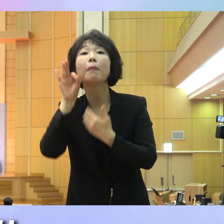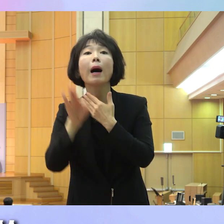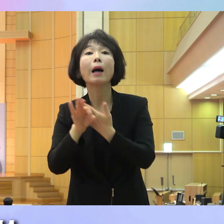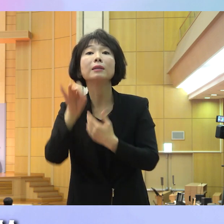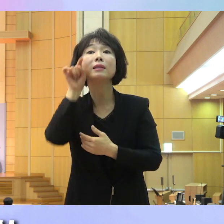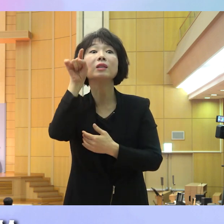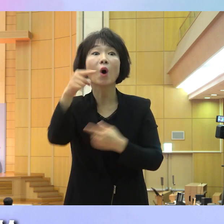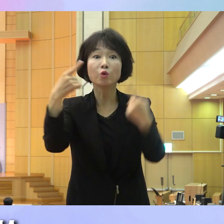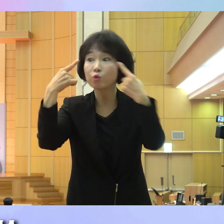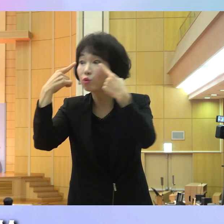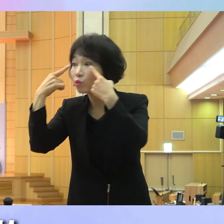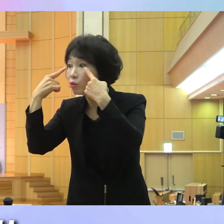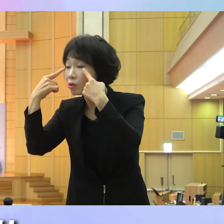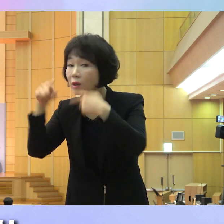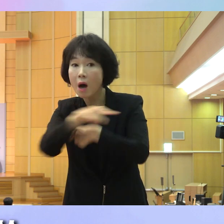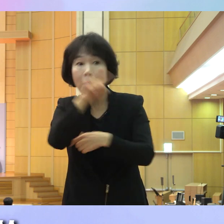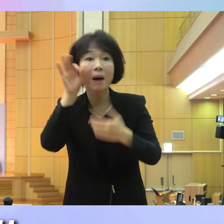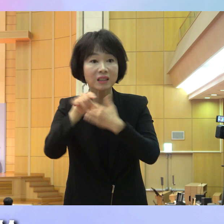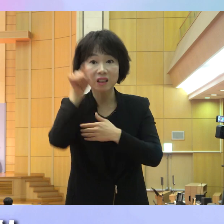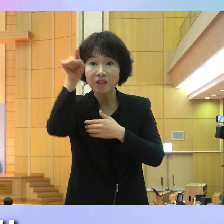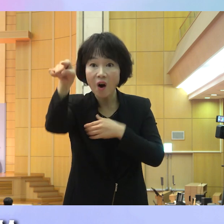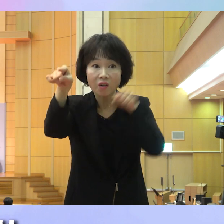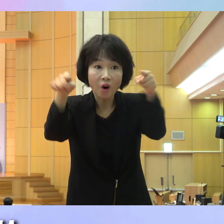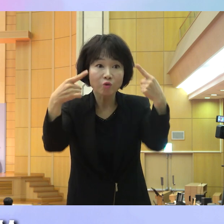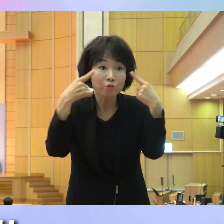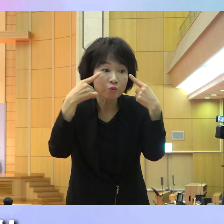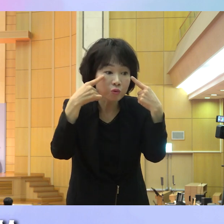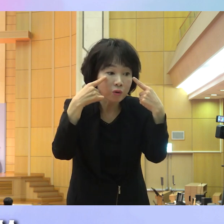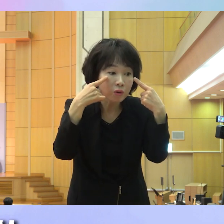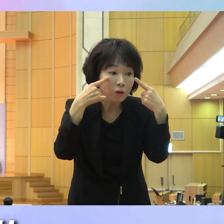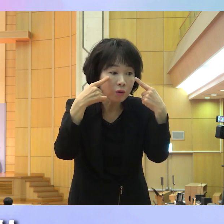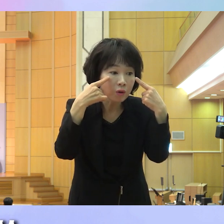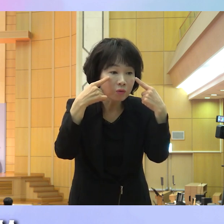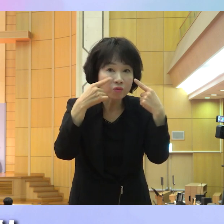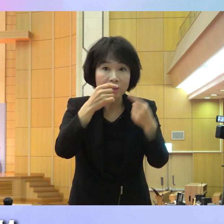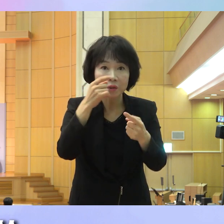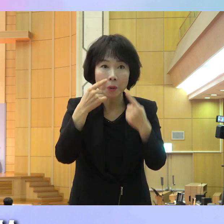눈이 정말 중요하죠. 그러니까 사람들이 어떻게 하다가 다쳐도